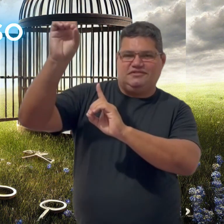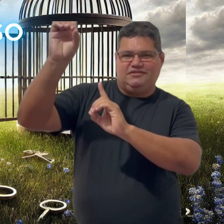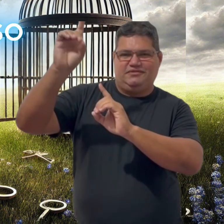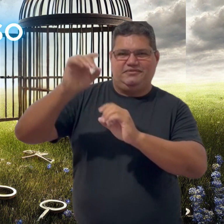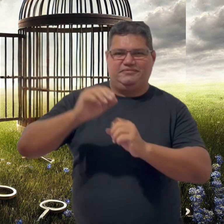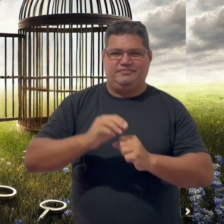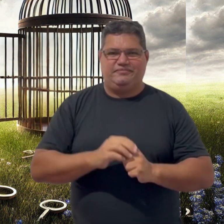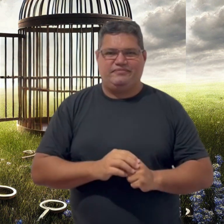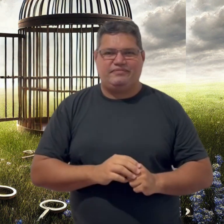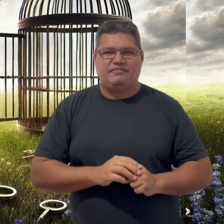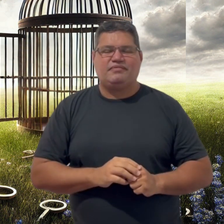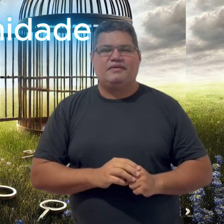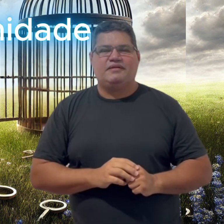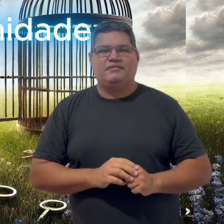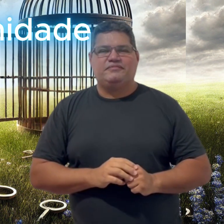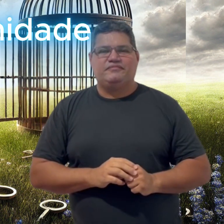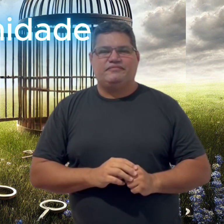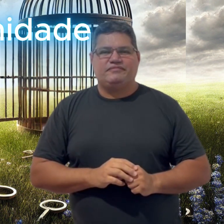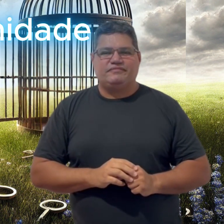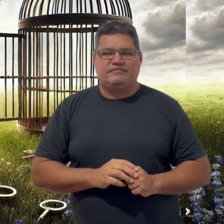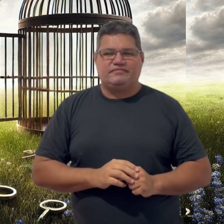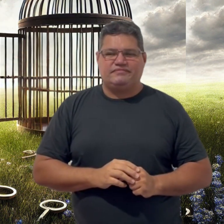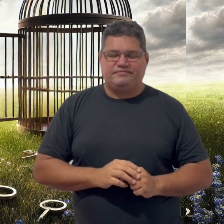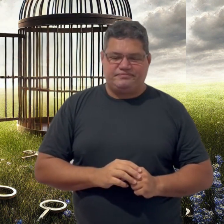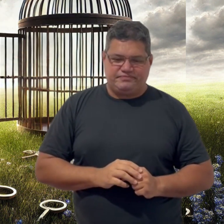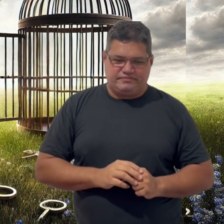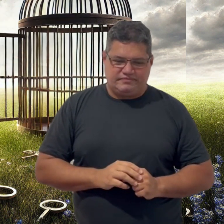É por isso que a humanidade,